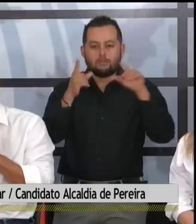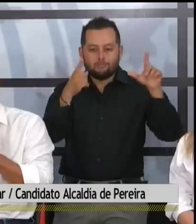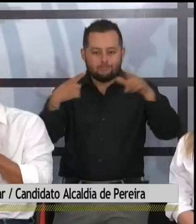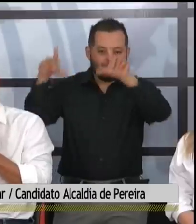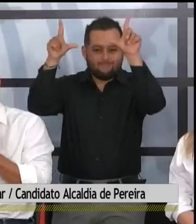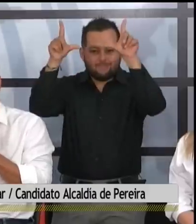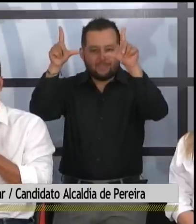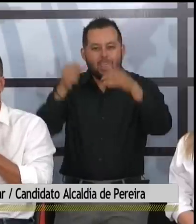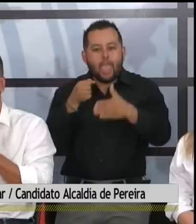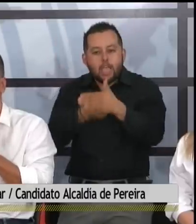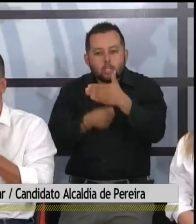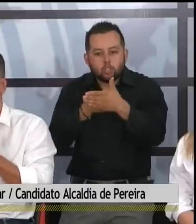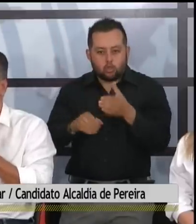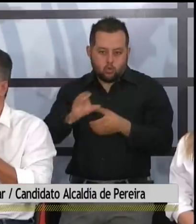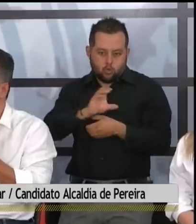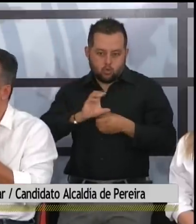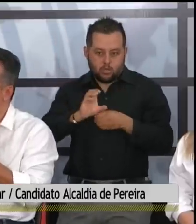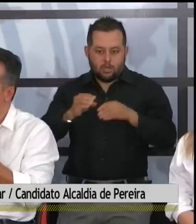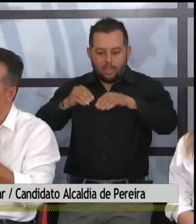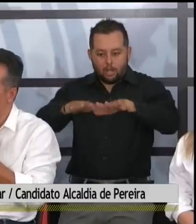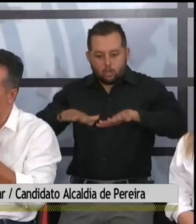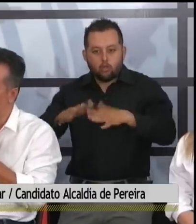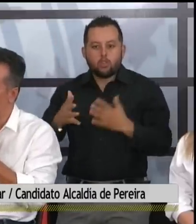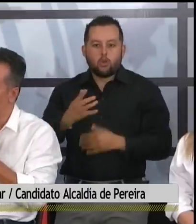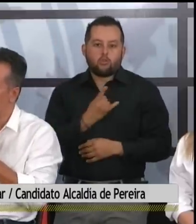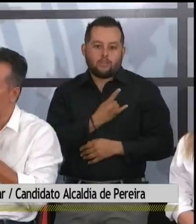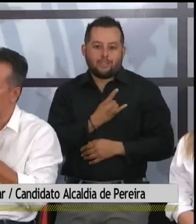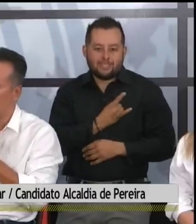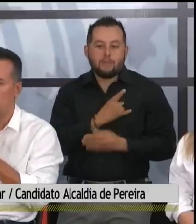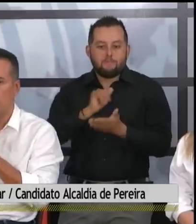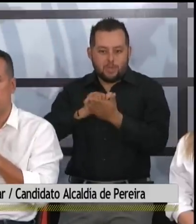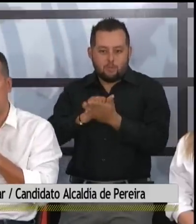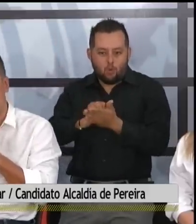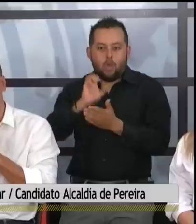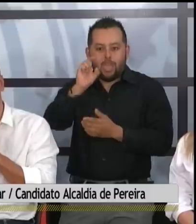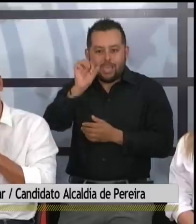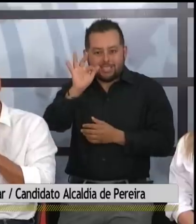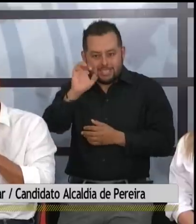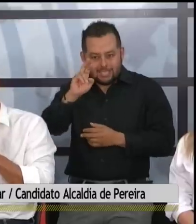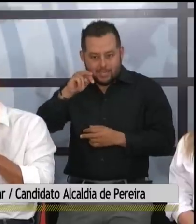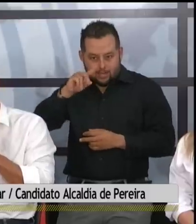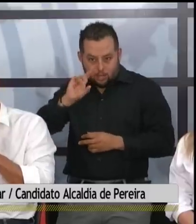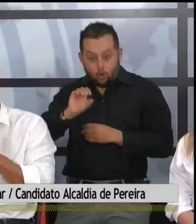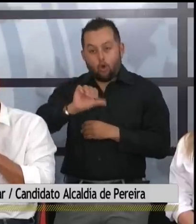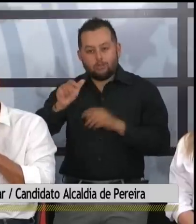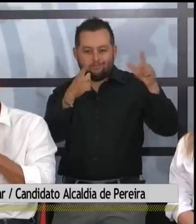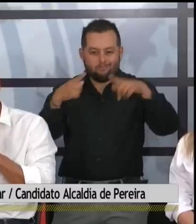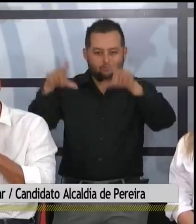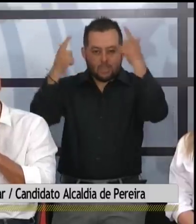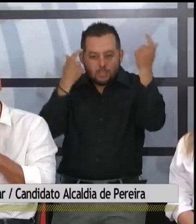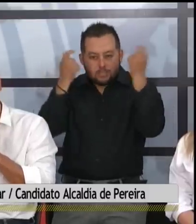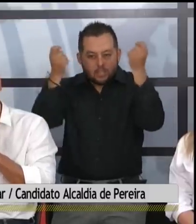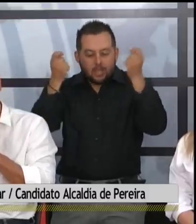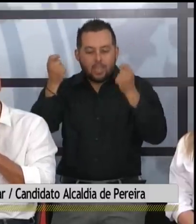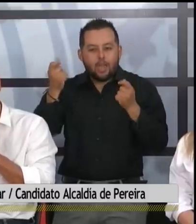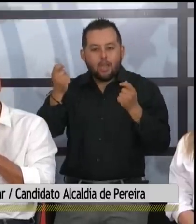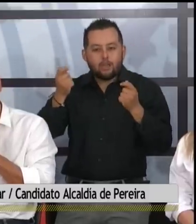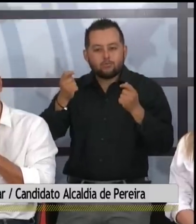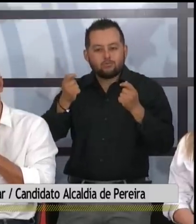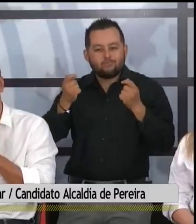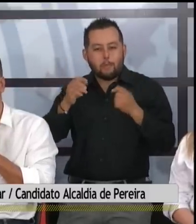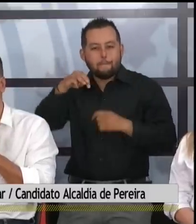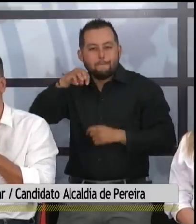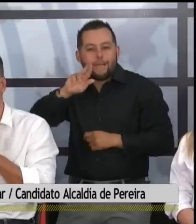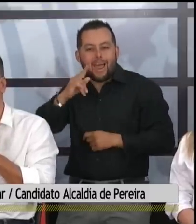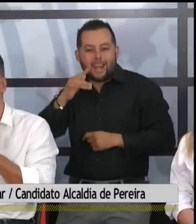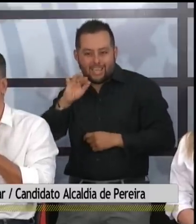en gestión de ciudad y territorio de la Universidad Externa de Colombia. Tengo una especialización en estrategia y marketing de la Universidad Externa